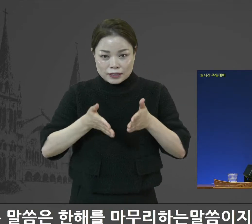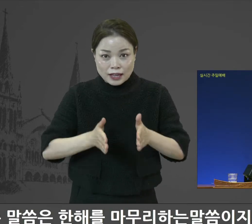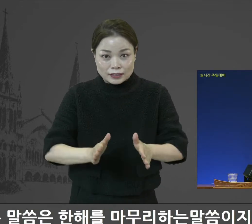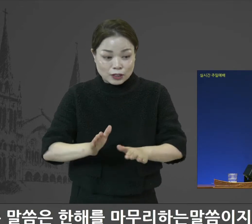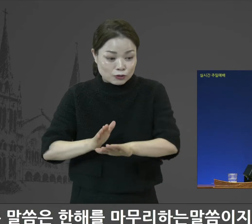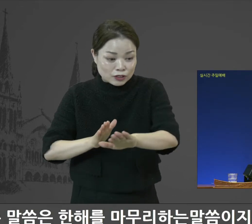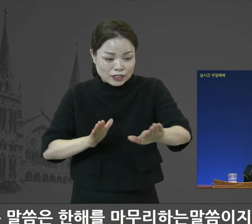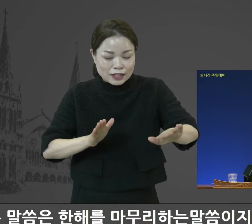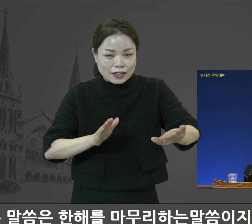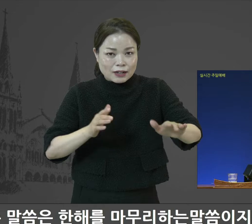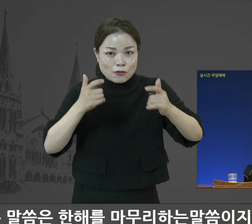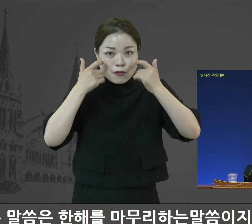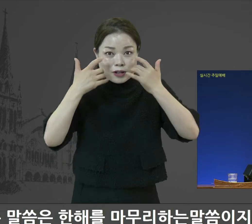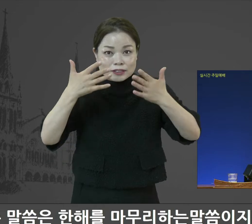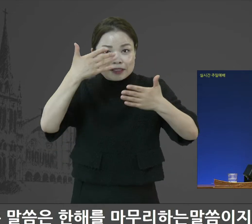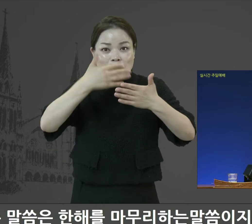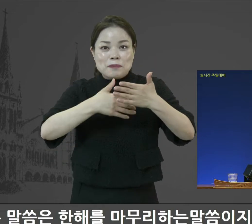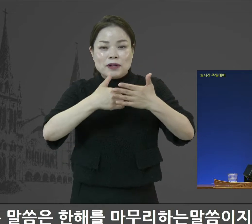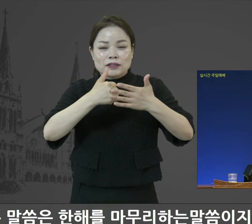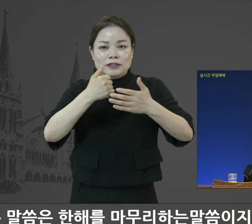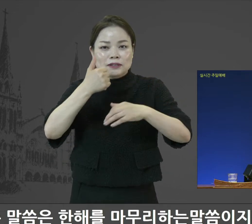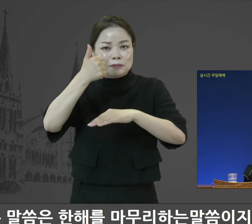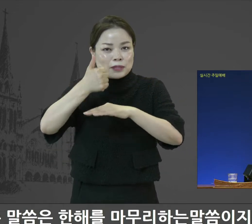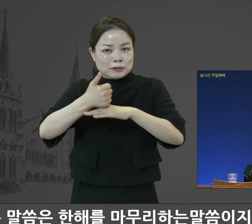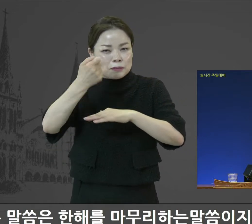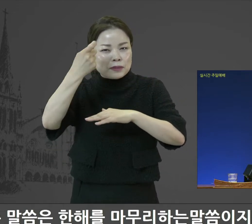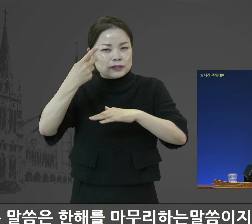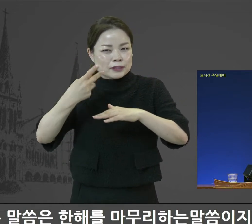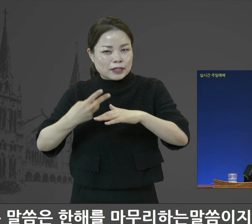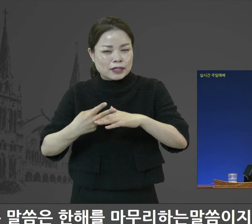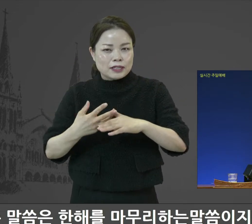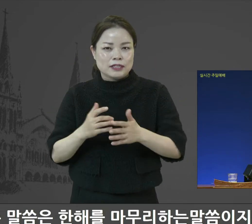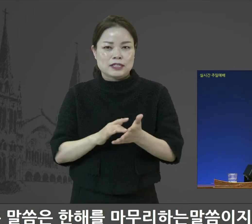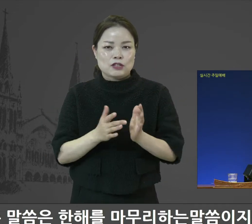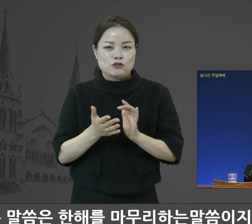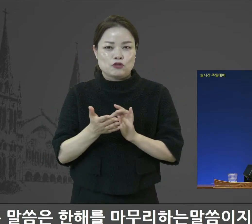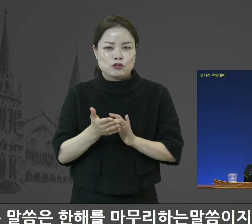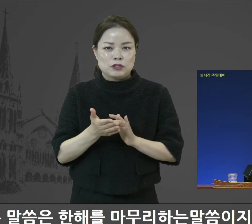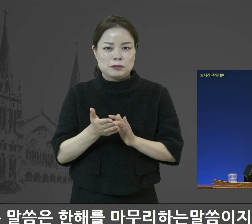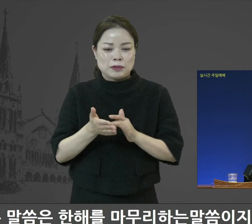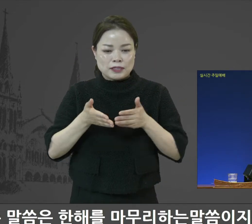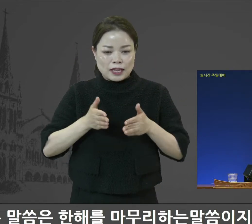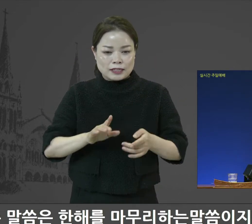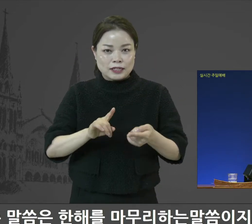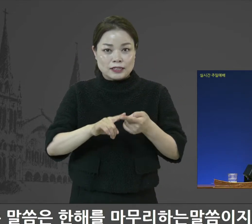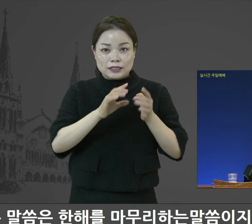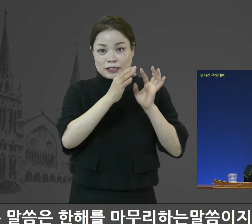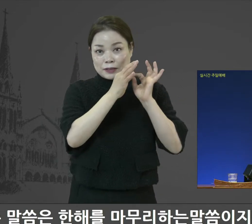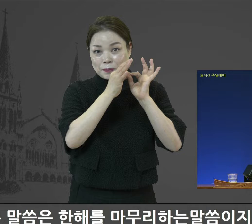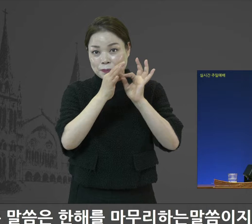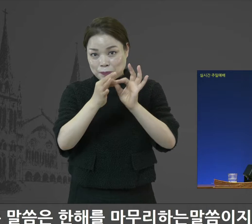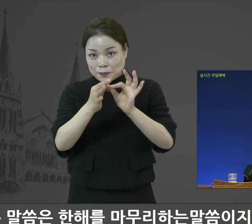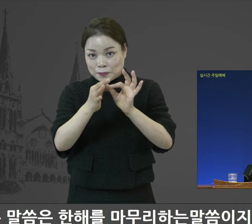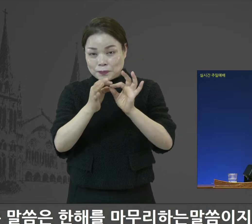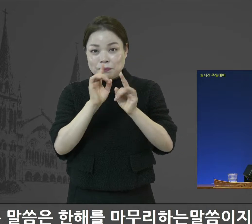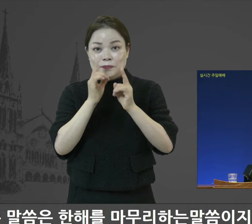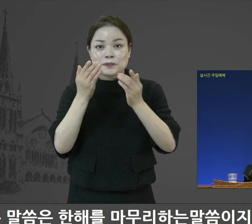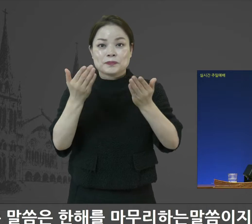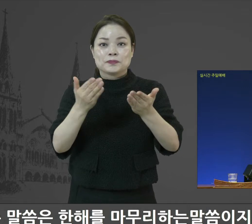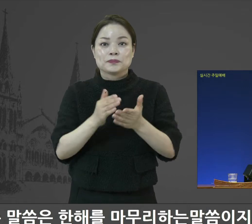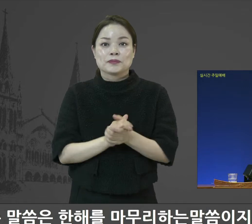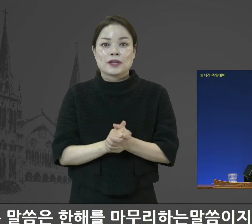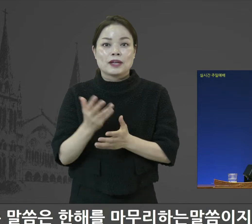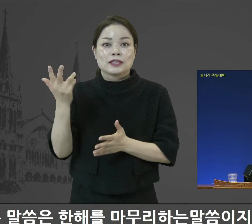아직 우리에게 생생하고 연말은 며칠 더 남아있기 때문에 성탄의 여운을 우리 오늘 말씀에 담아보려고 합니다.